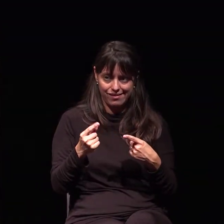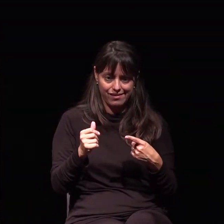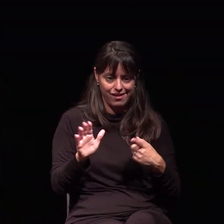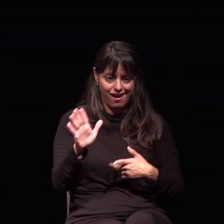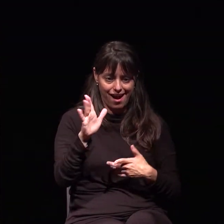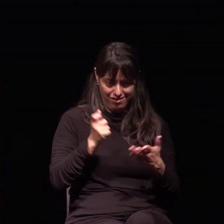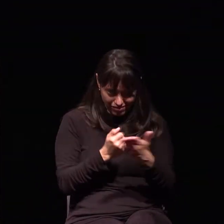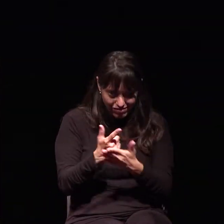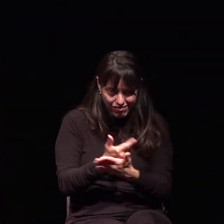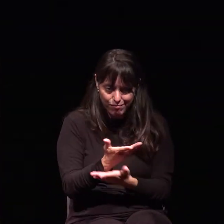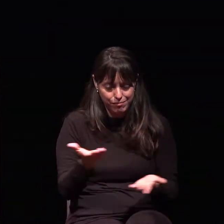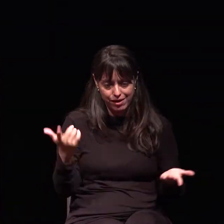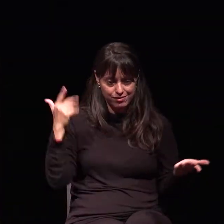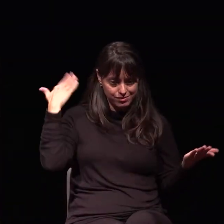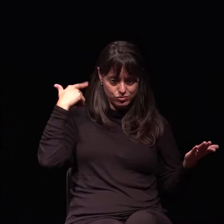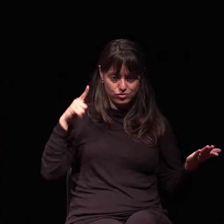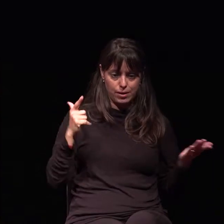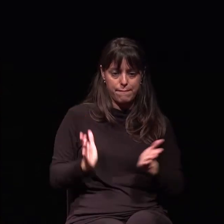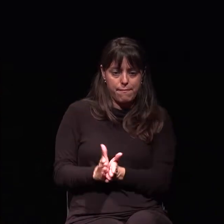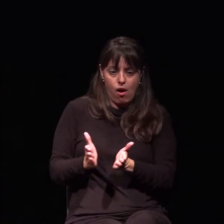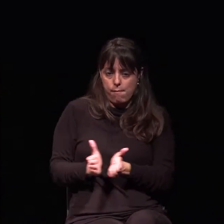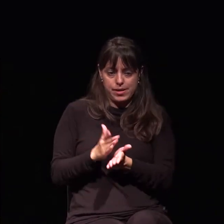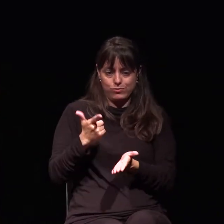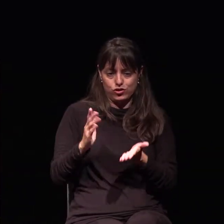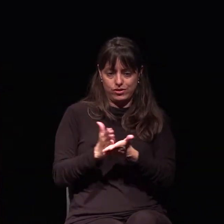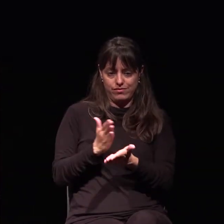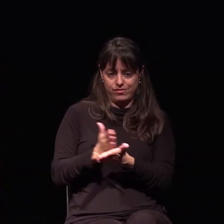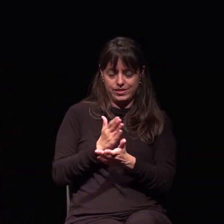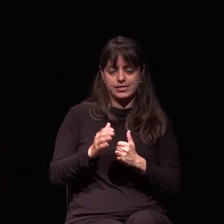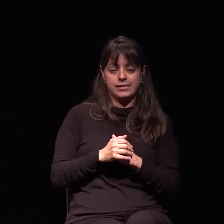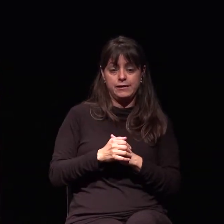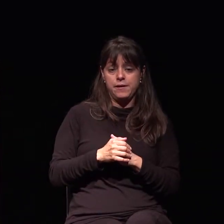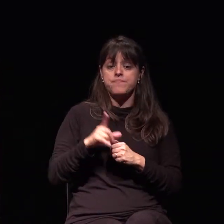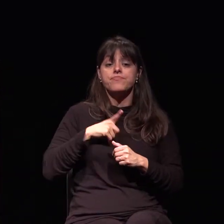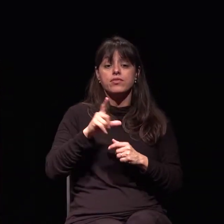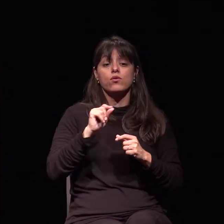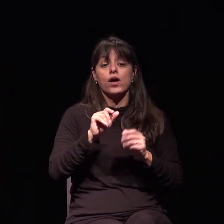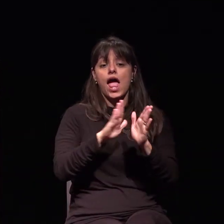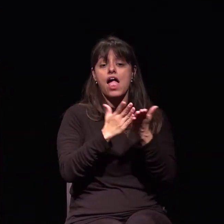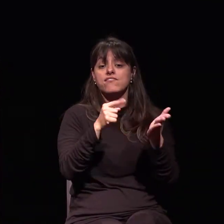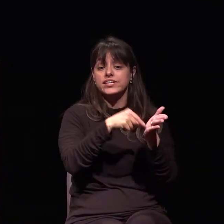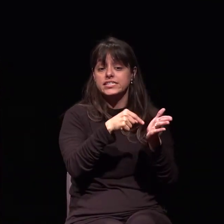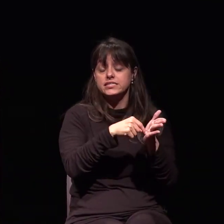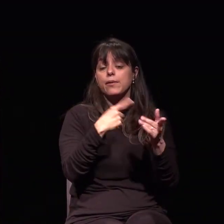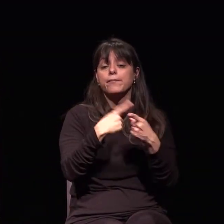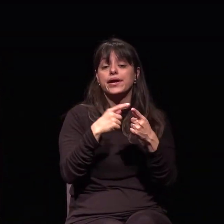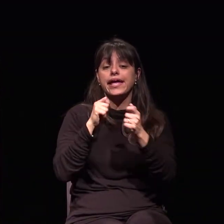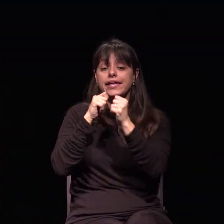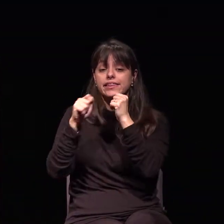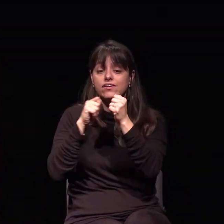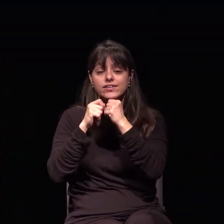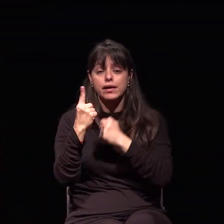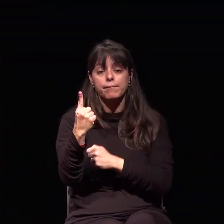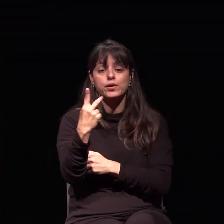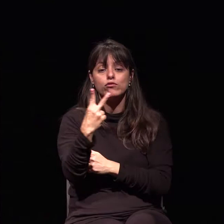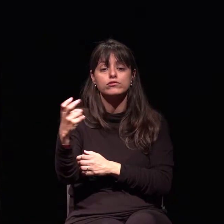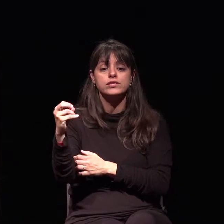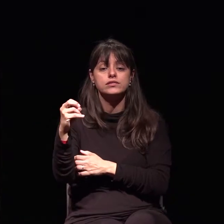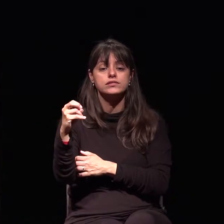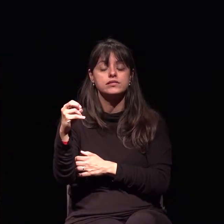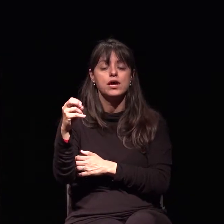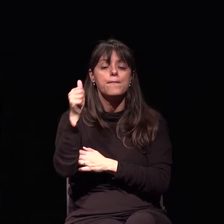ficar comprando a revista. Era uma revista mensal. Ela foi totalmente censurada porque ela entrevistou 1.200 mulheres